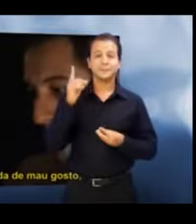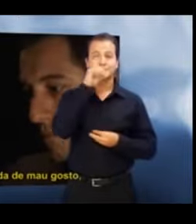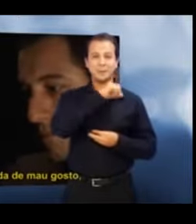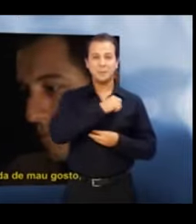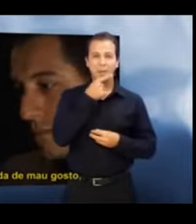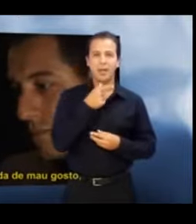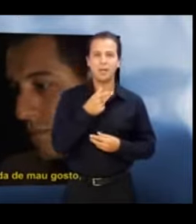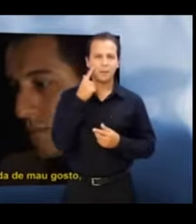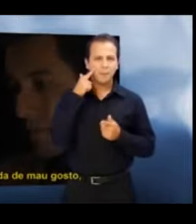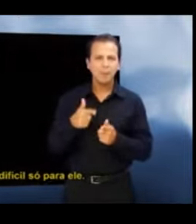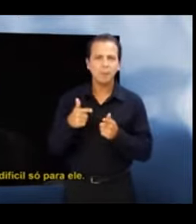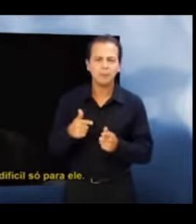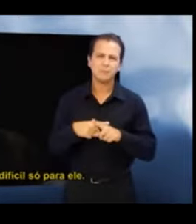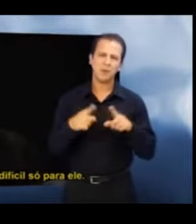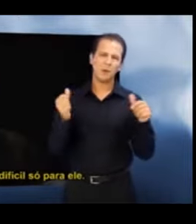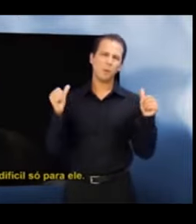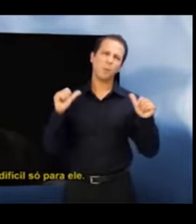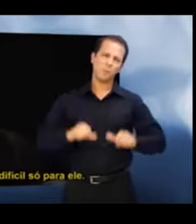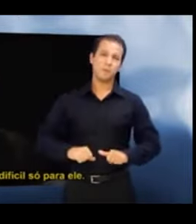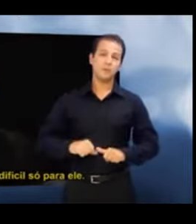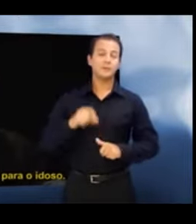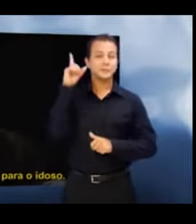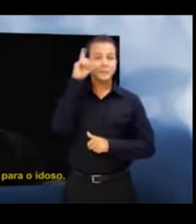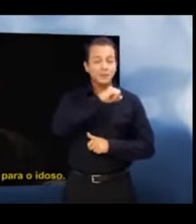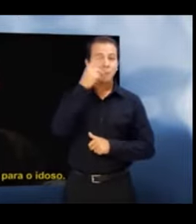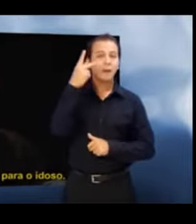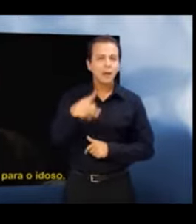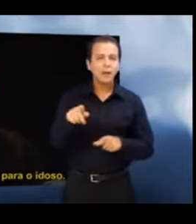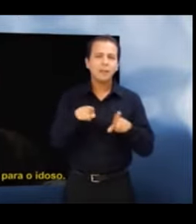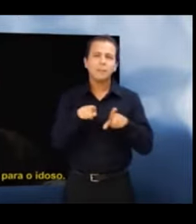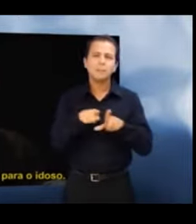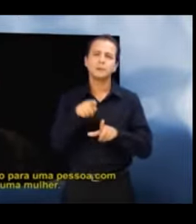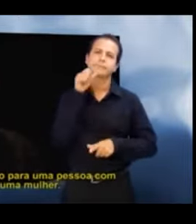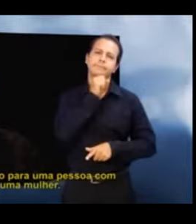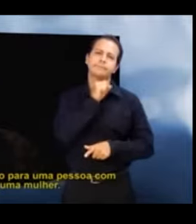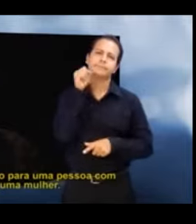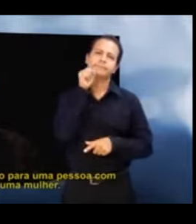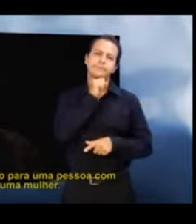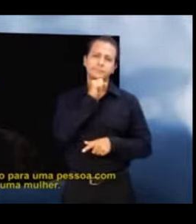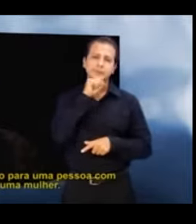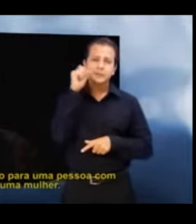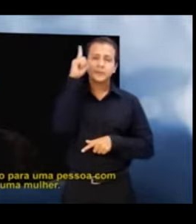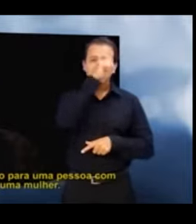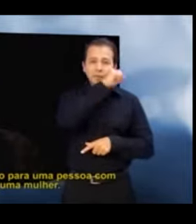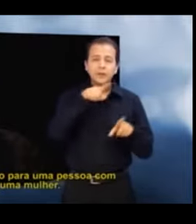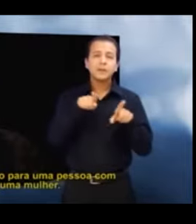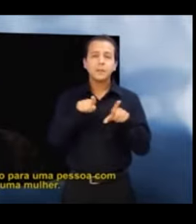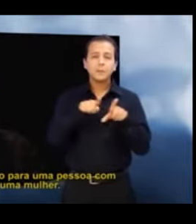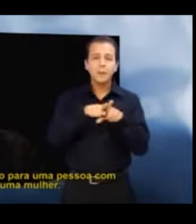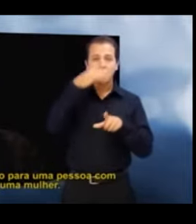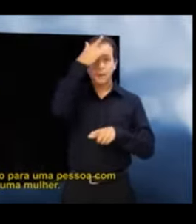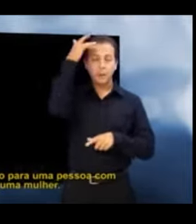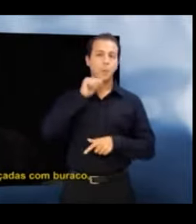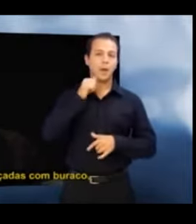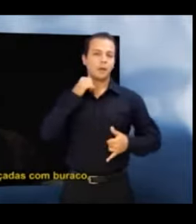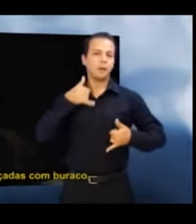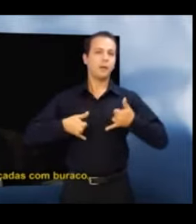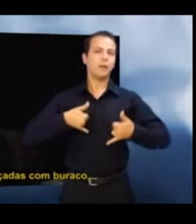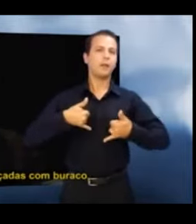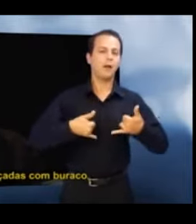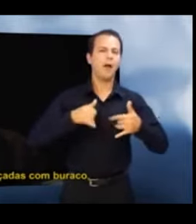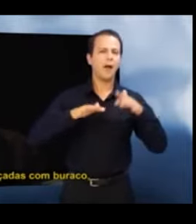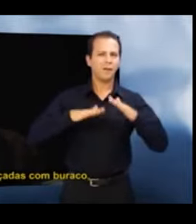parece piada de mau gosto. Que não é difícil só para ele. É difícil para o idoso. É difícil até mesmo para uma pessoa com salto, uma mulher.